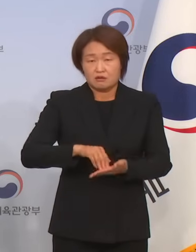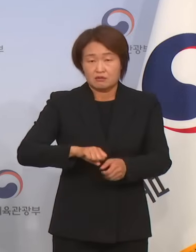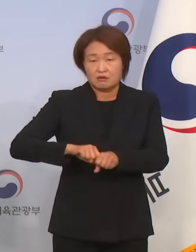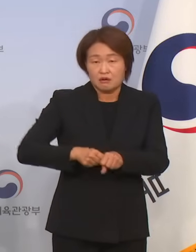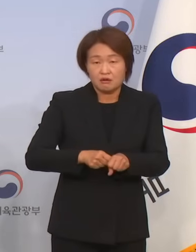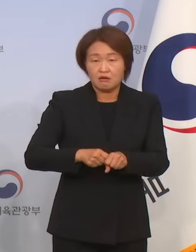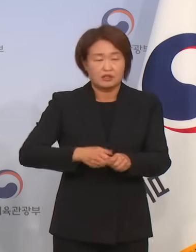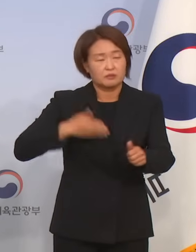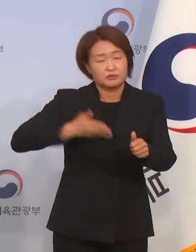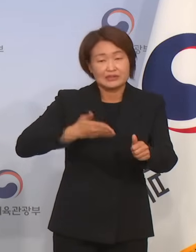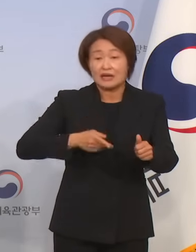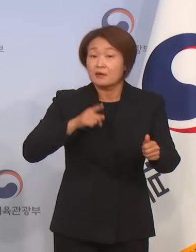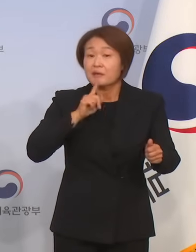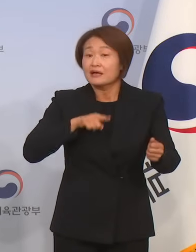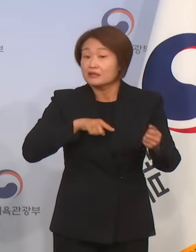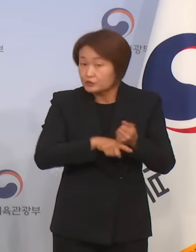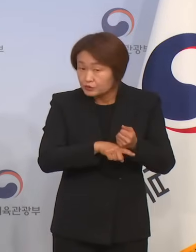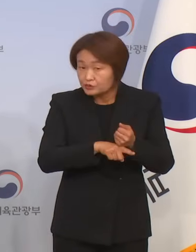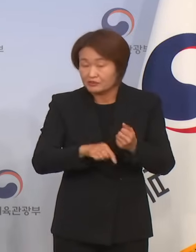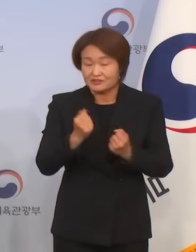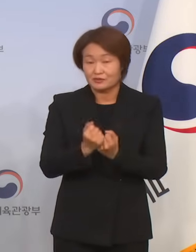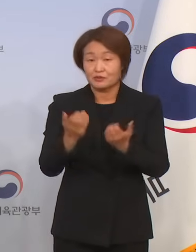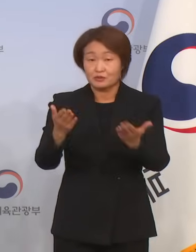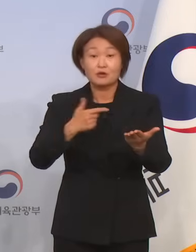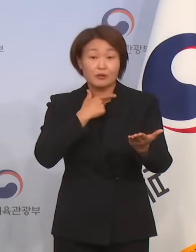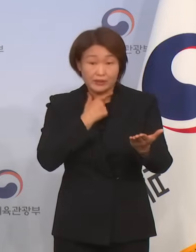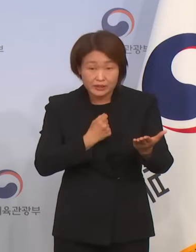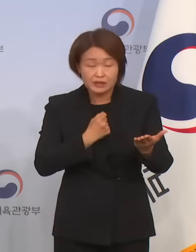이유를 말씀드리겠습니다.